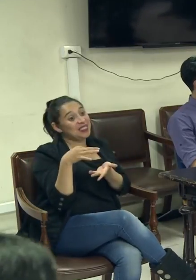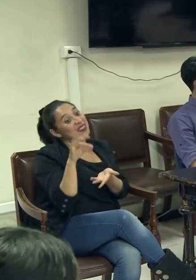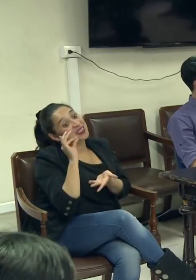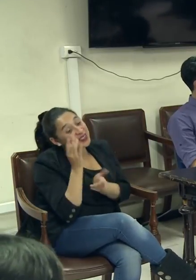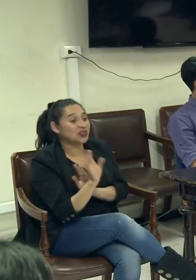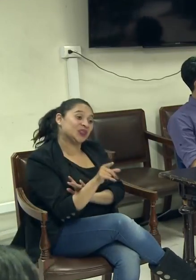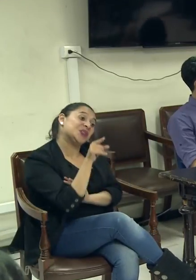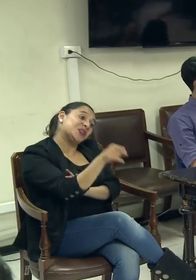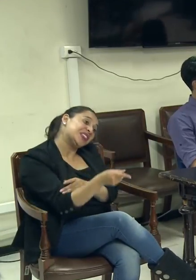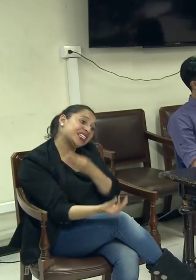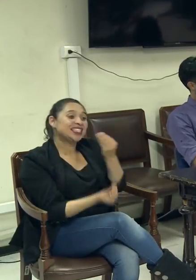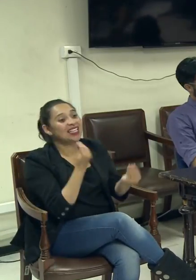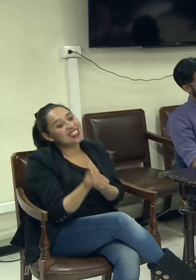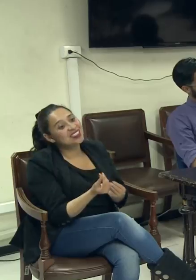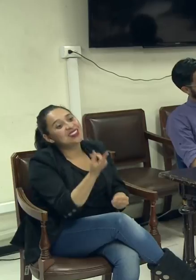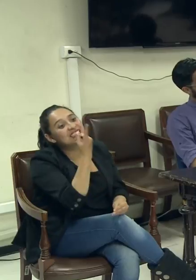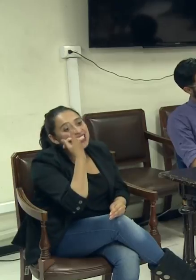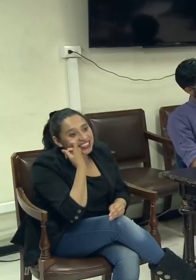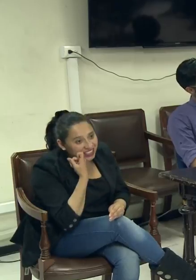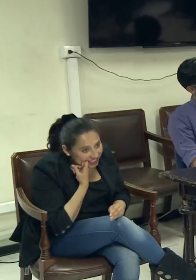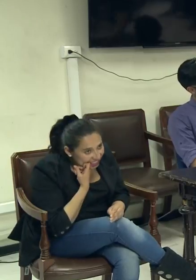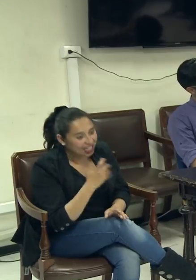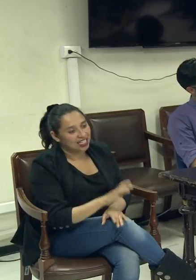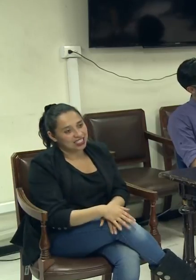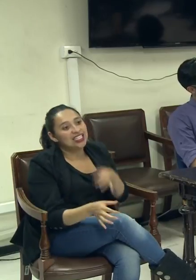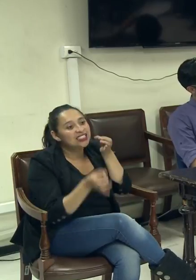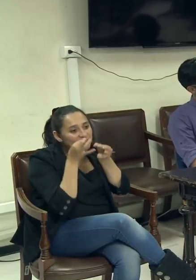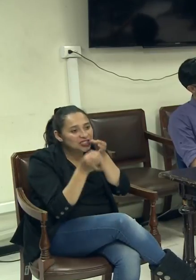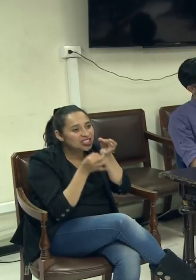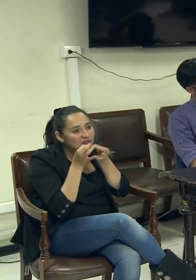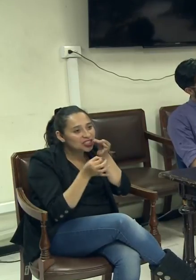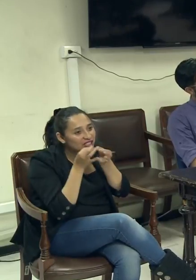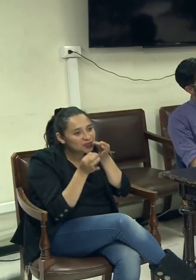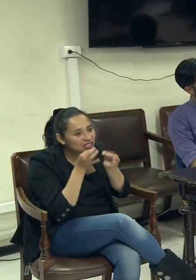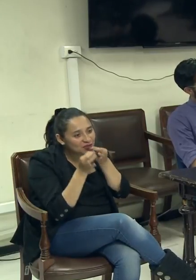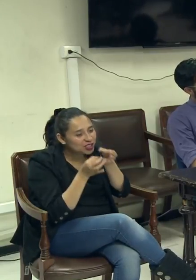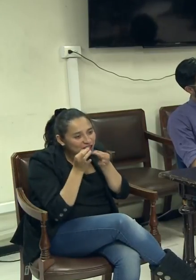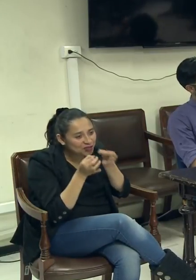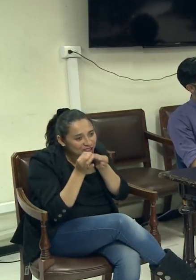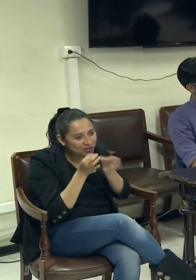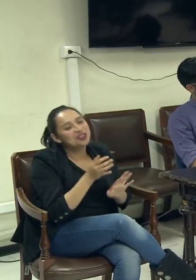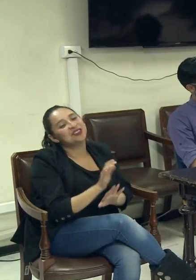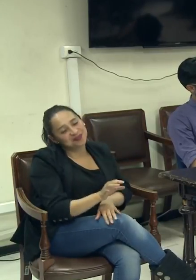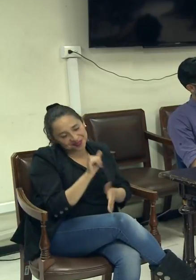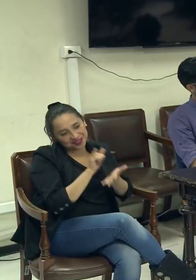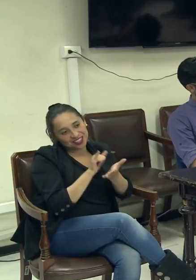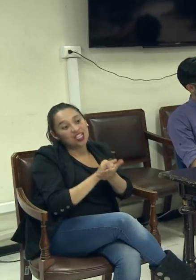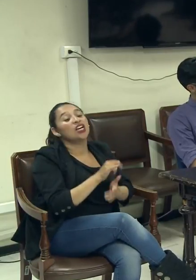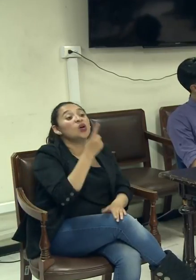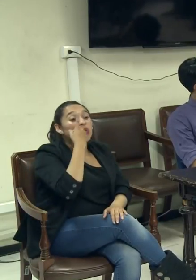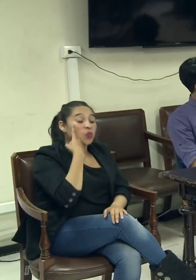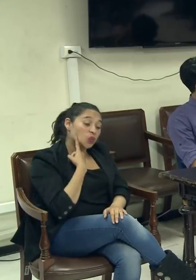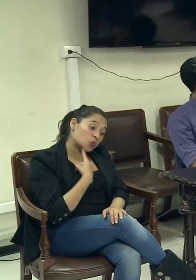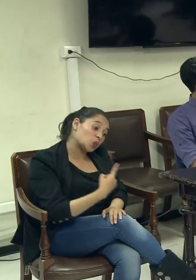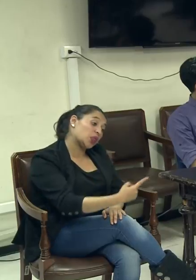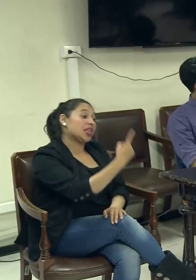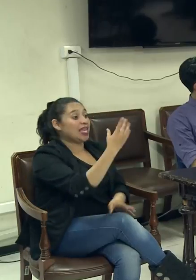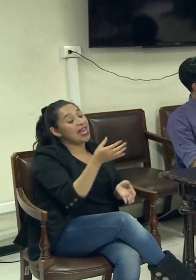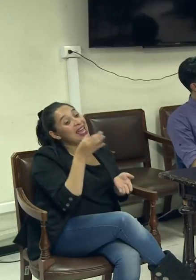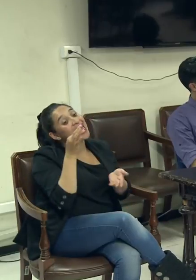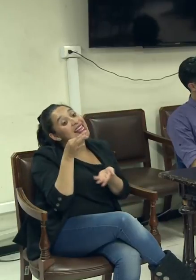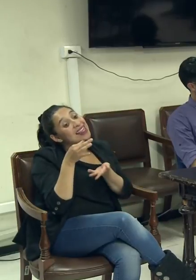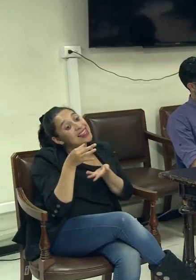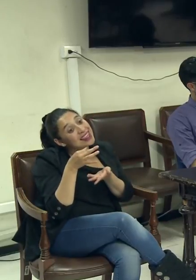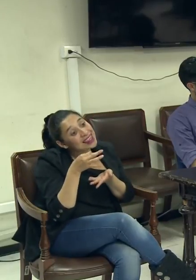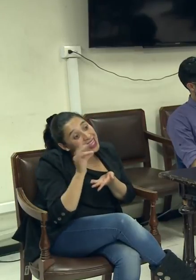usted ayer, no? Ese era el juego de niña. Entonces, era así. Y un día lo jugaban uno y un día el otro.